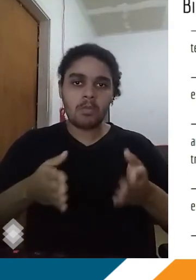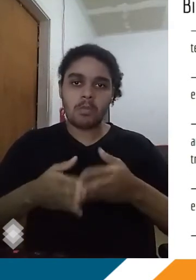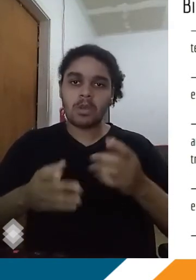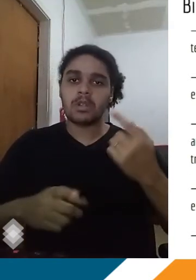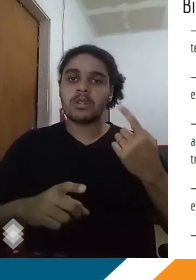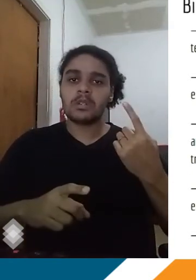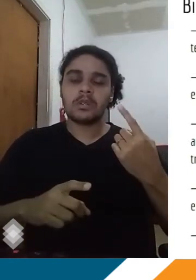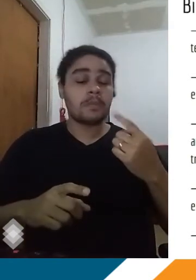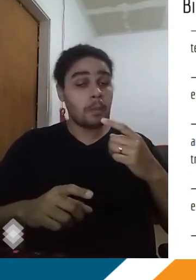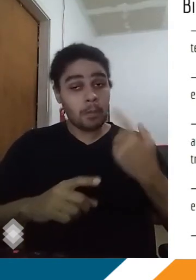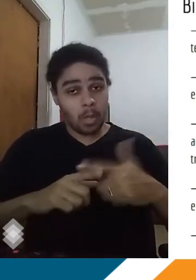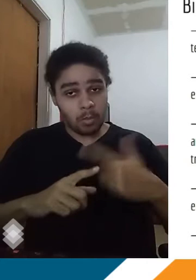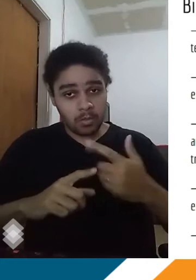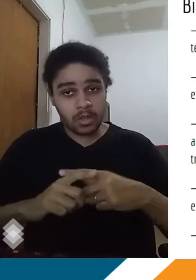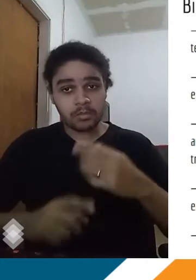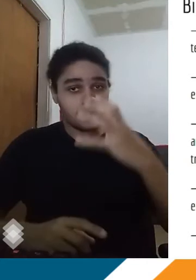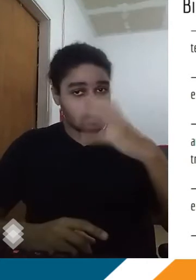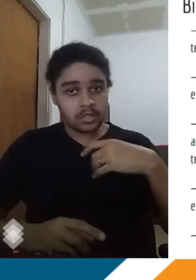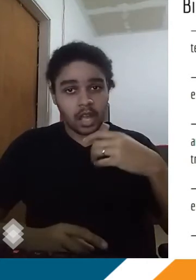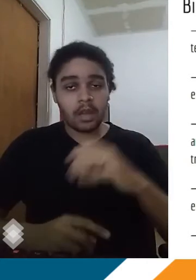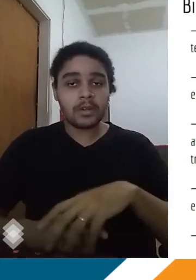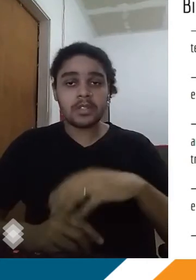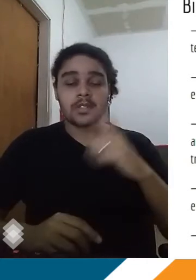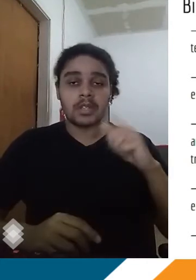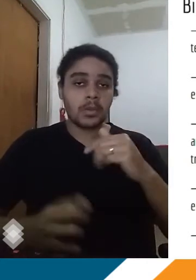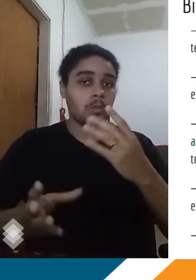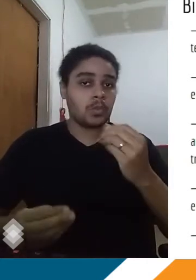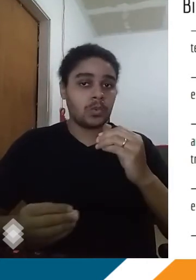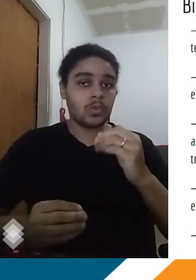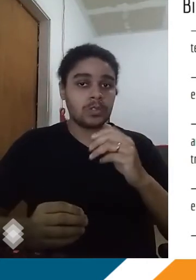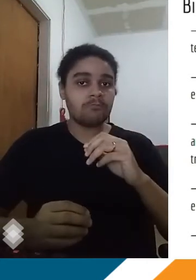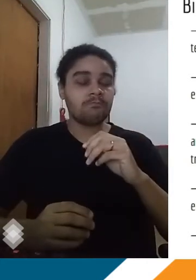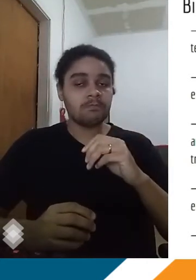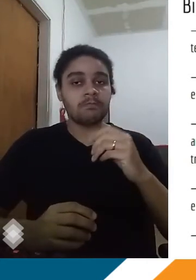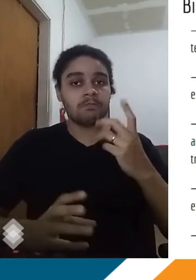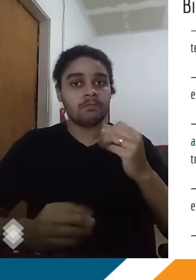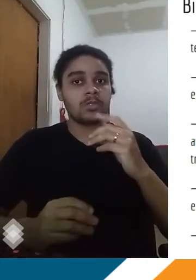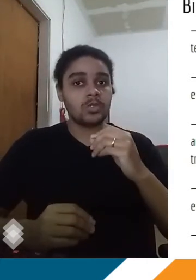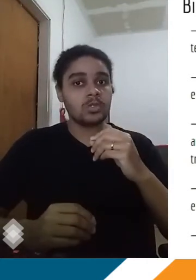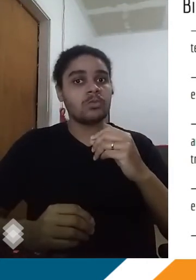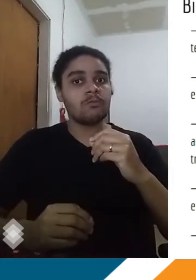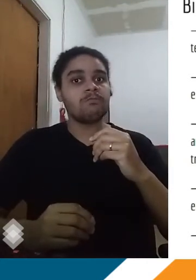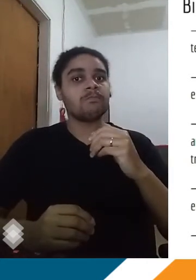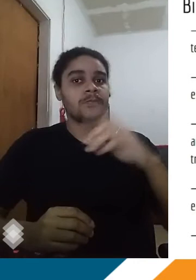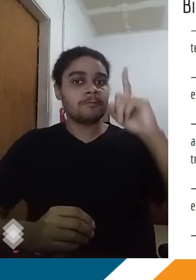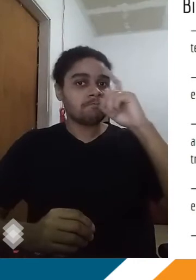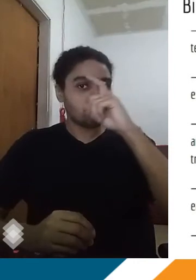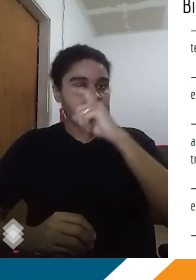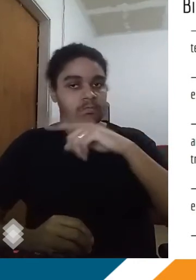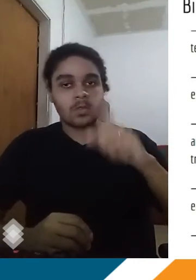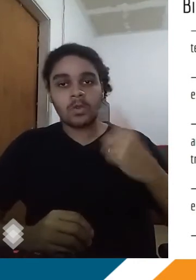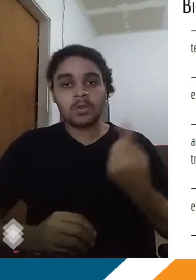dos biomas mais afetados, mais ameaçados do nosso país, por conta principalmente da expansão da fronteira agrícola, né?